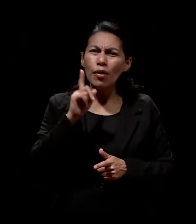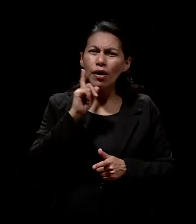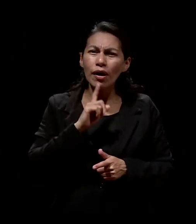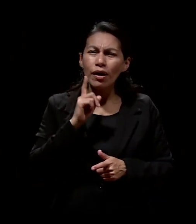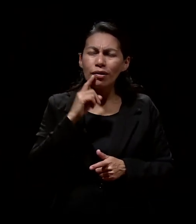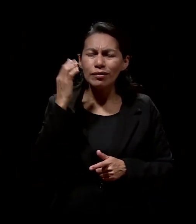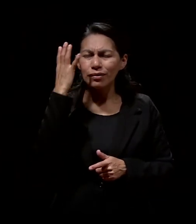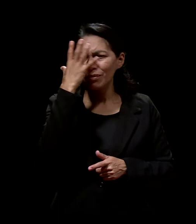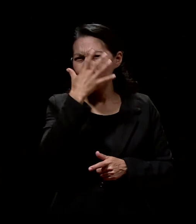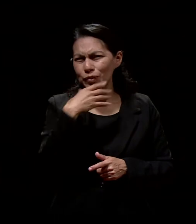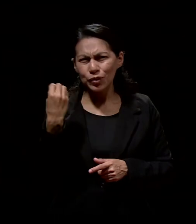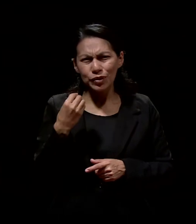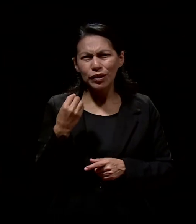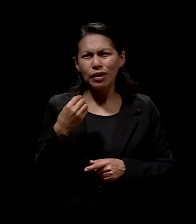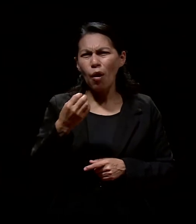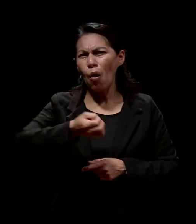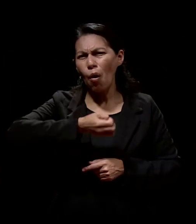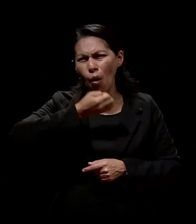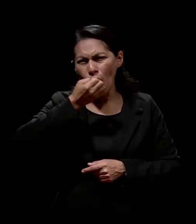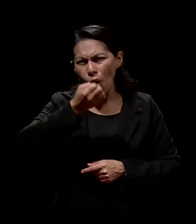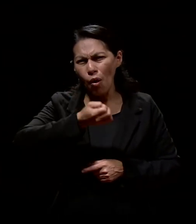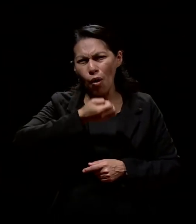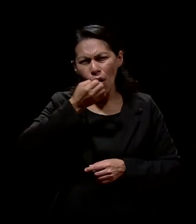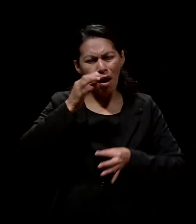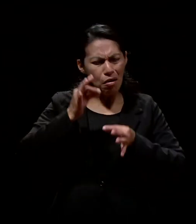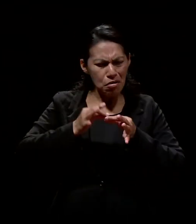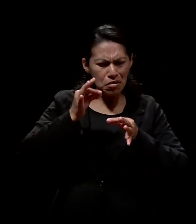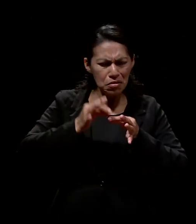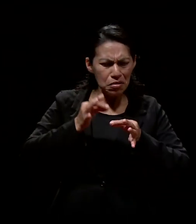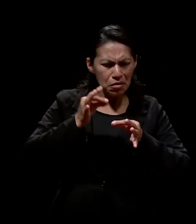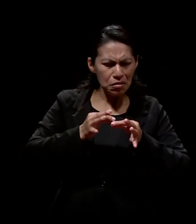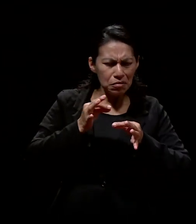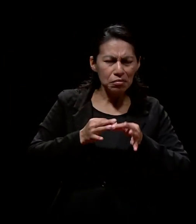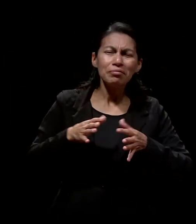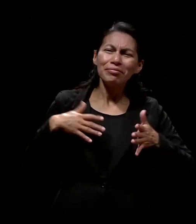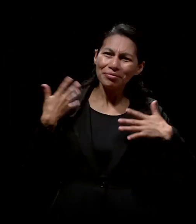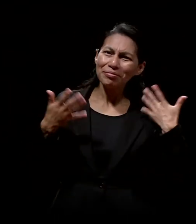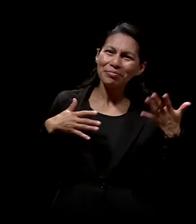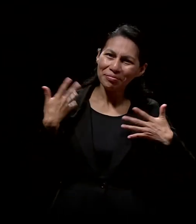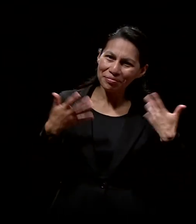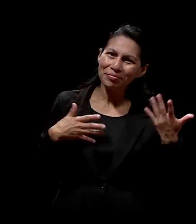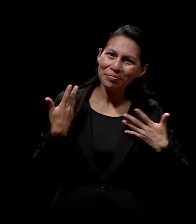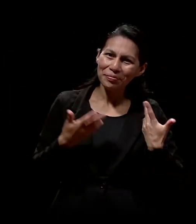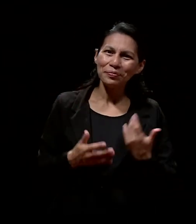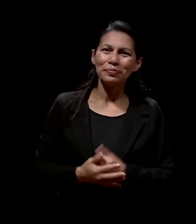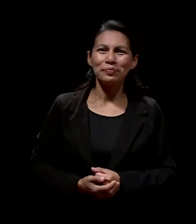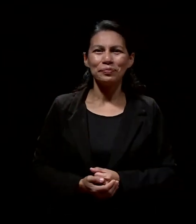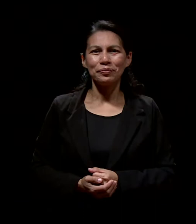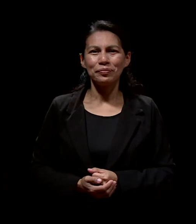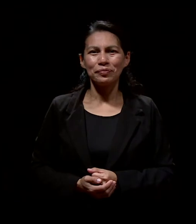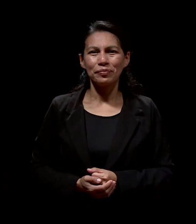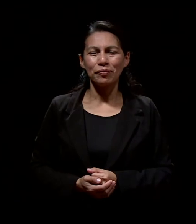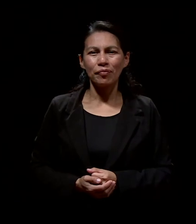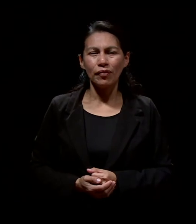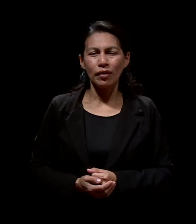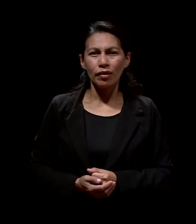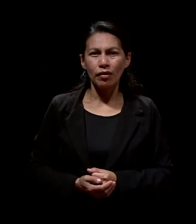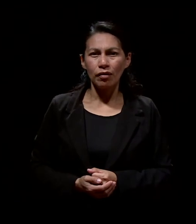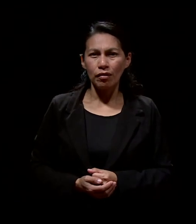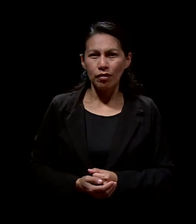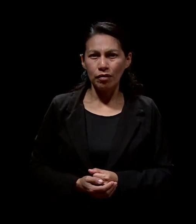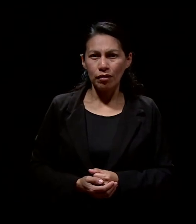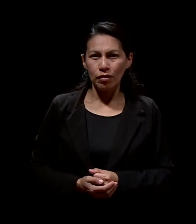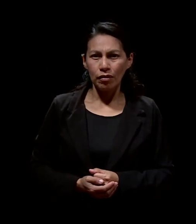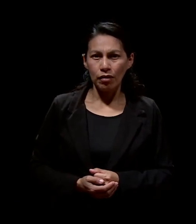de lindas mujeres que se dedican gustosamente a orar por esos pedidos de